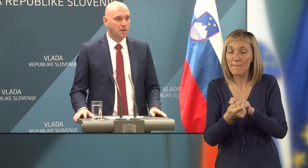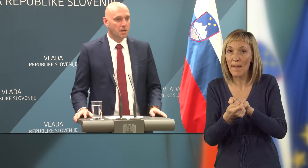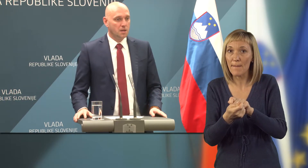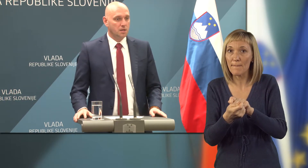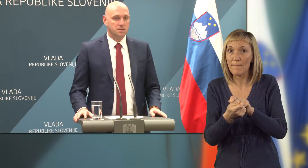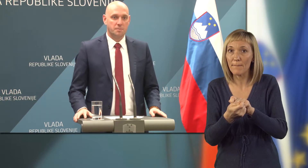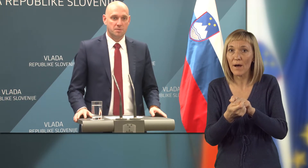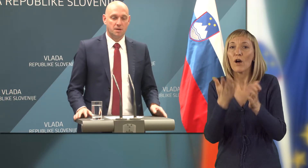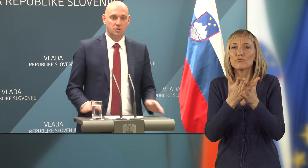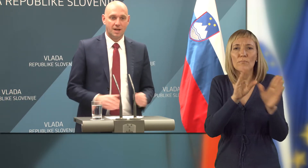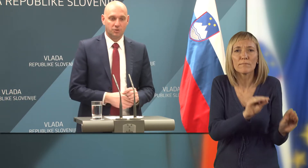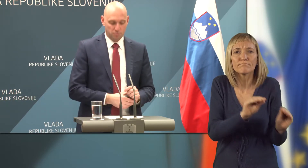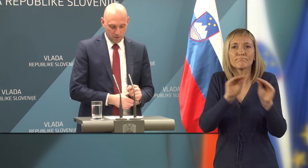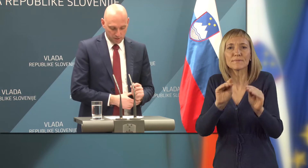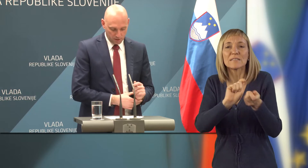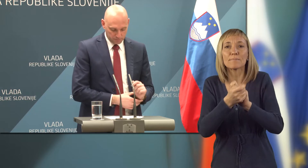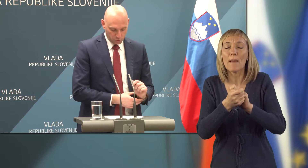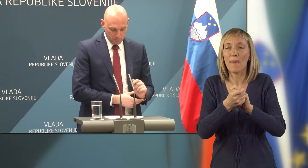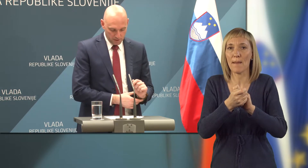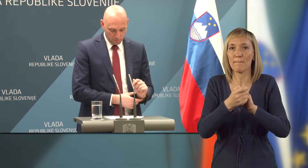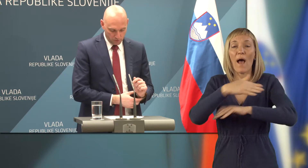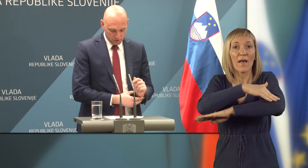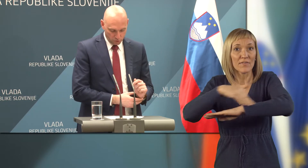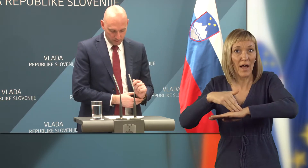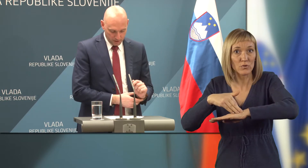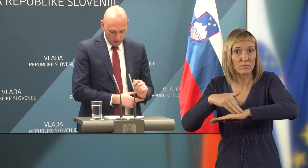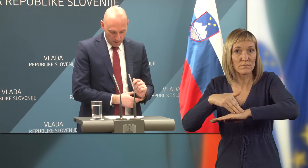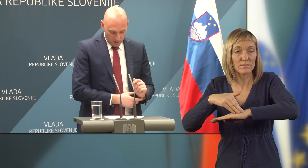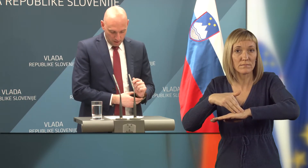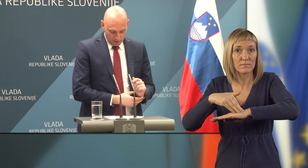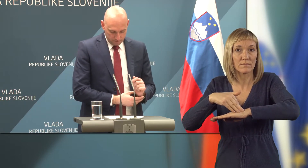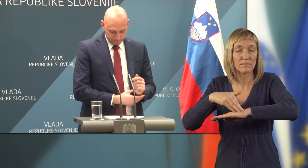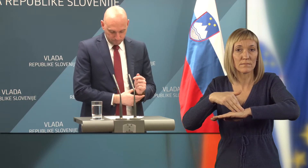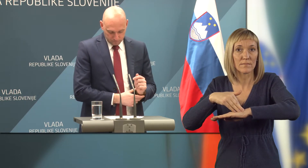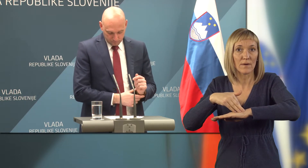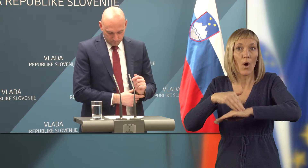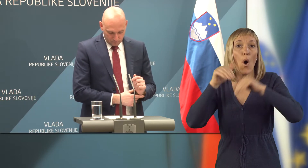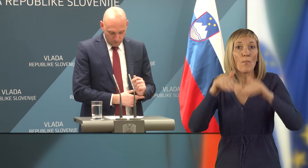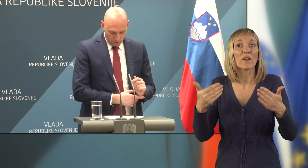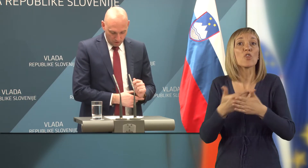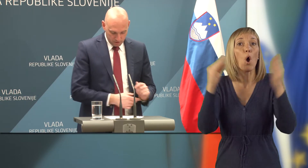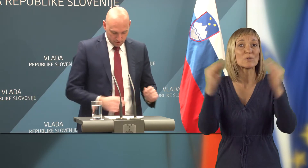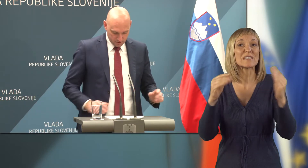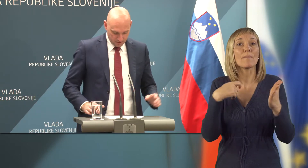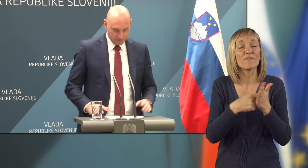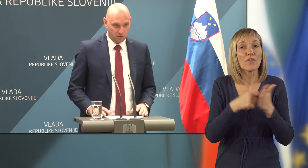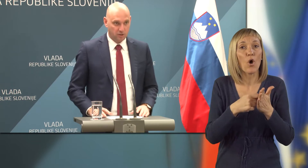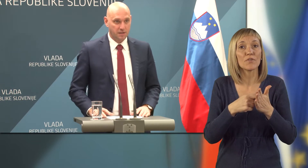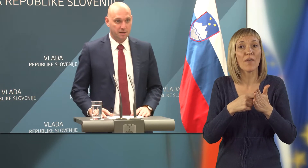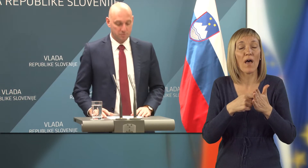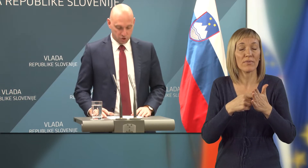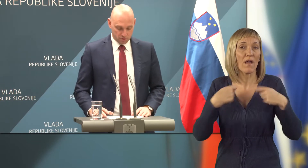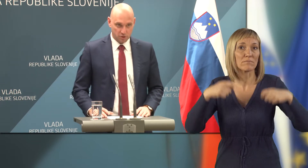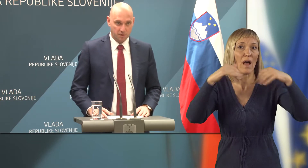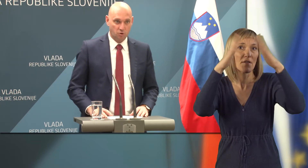spremembo in sicer premikamo datum, ko bi moral nastopiti nov sistem